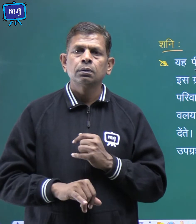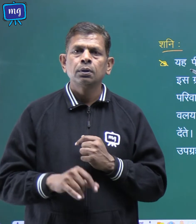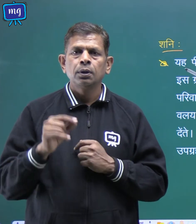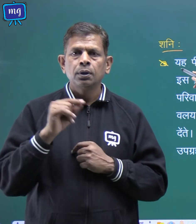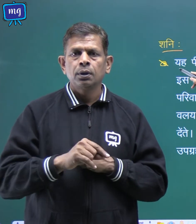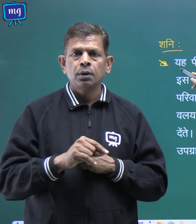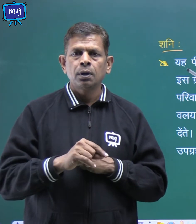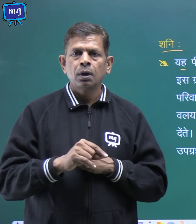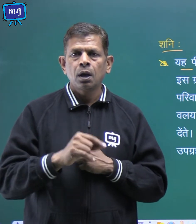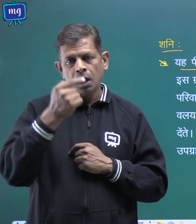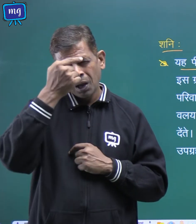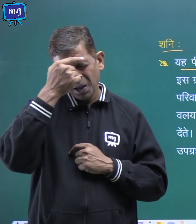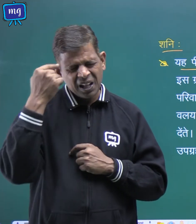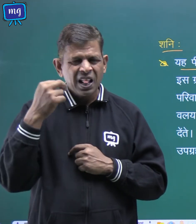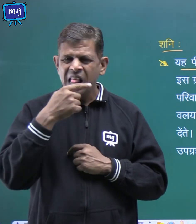यह पीले रंग का